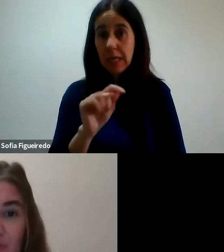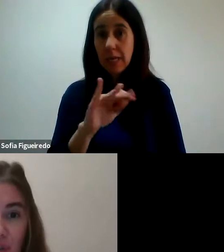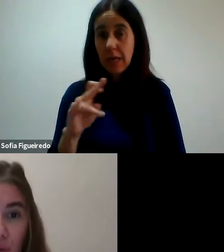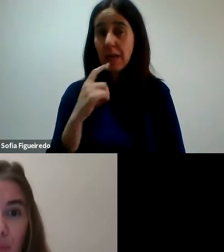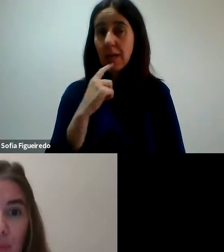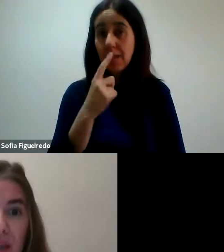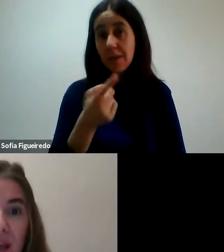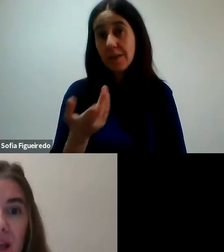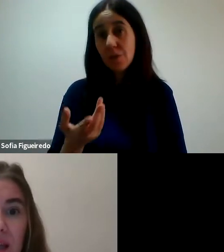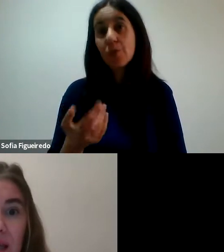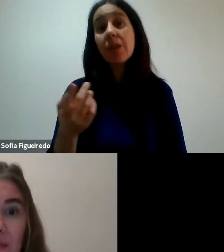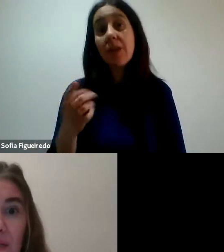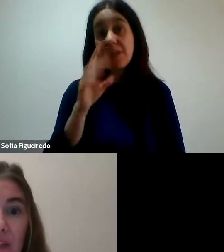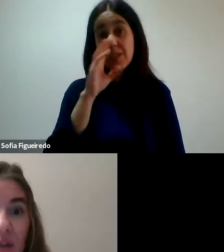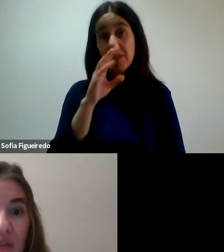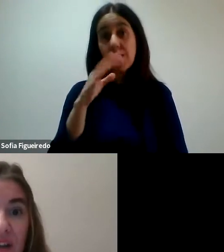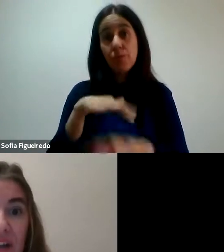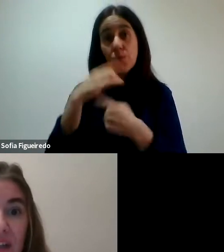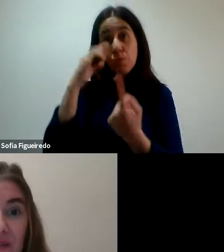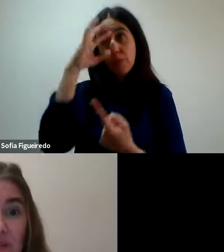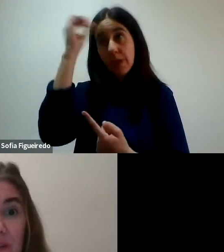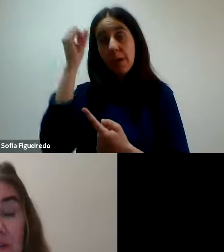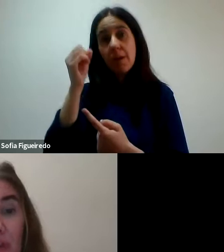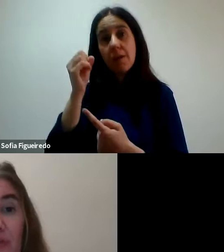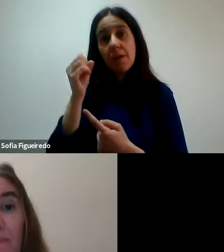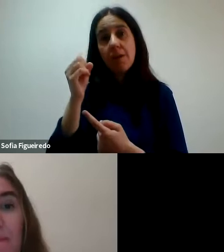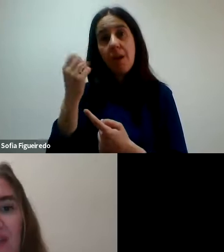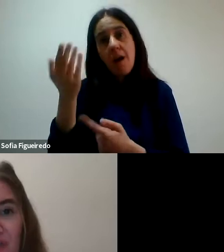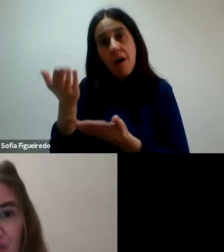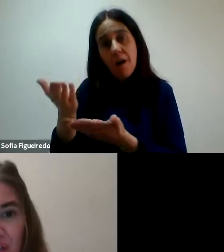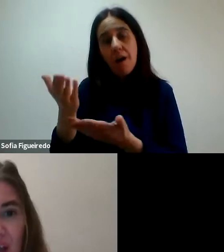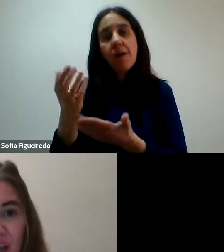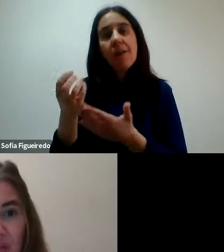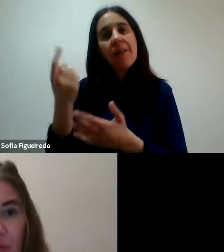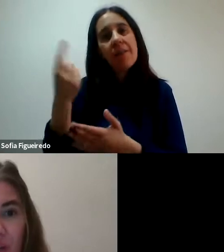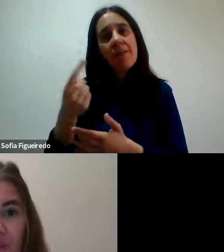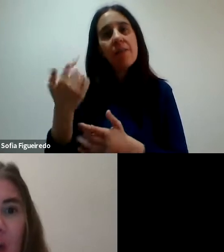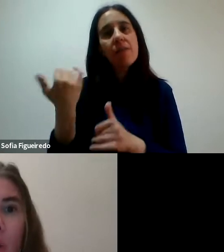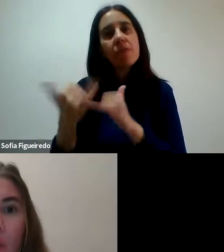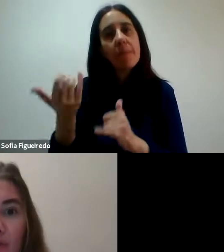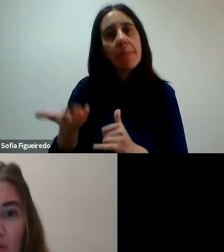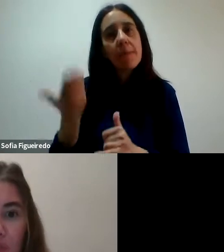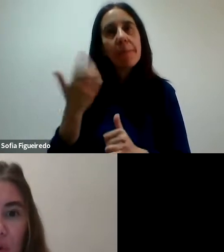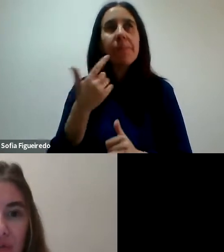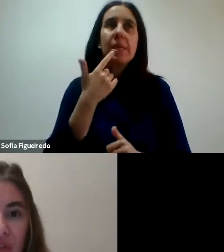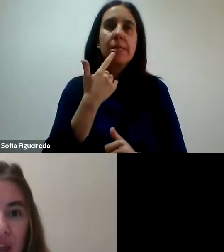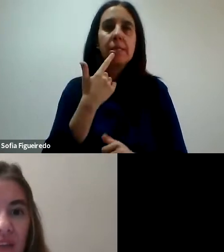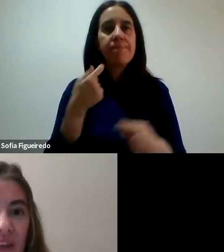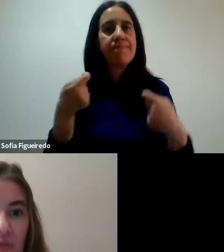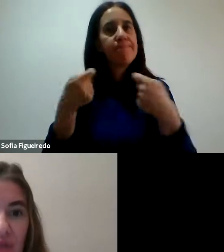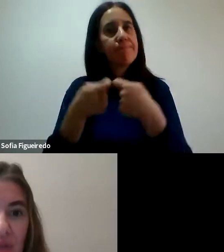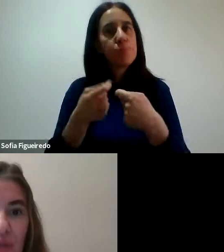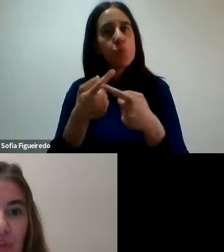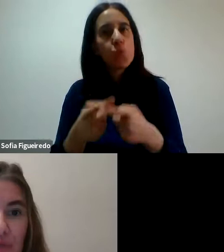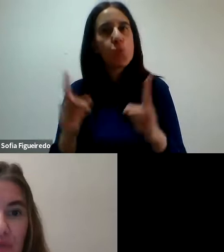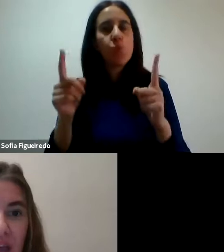com a administração pública deveriam ser criados, deveriam ser mais digitais, ou seja, outra resposta em